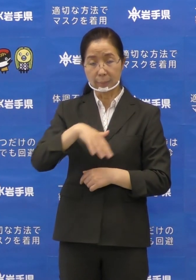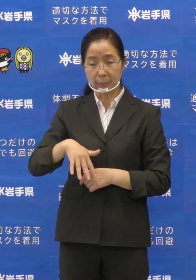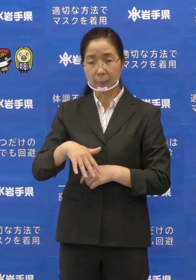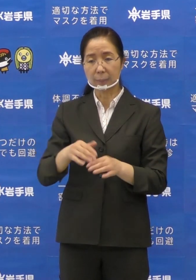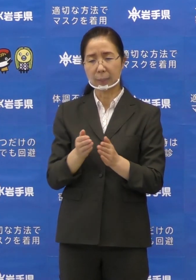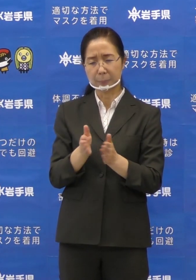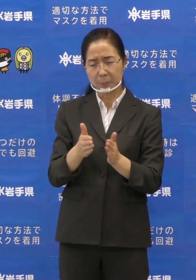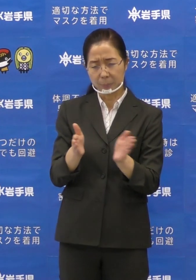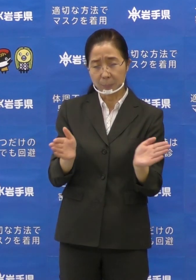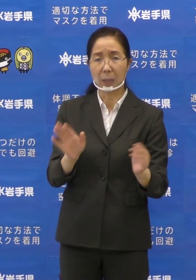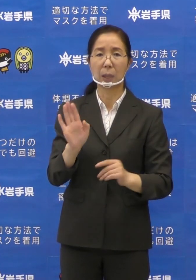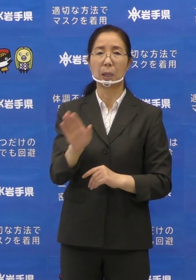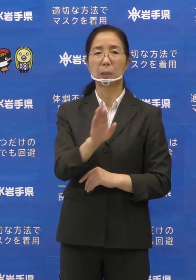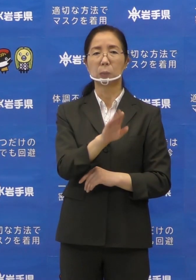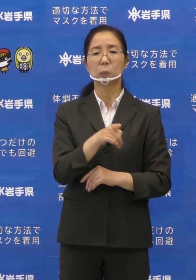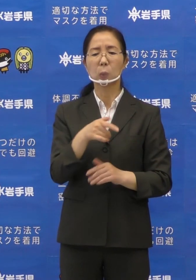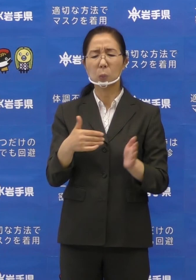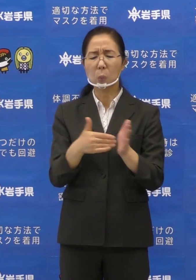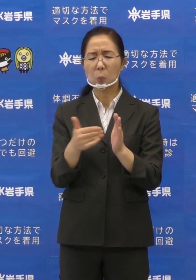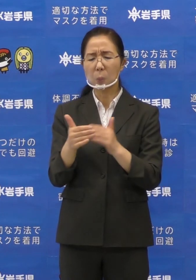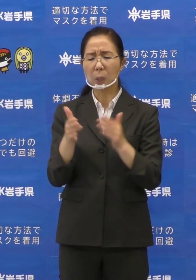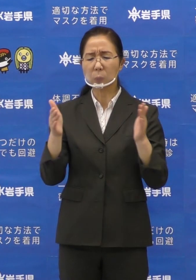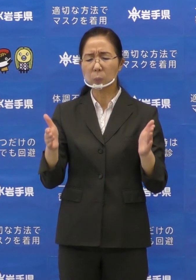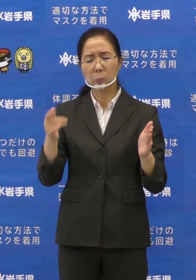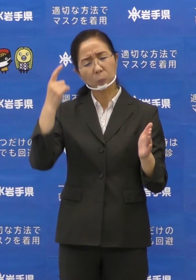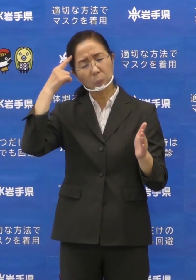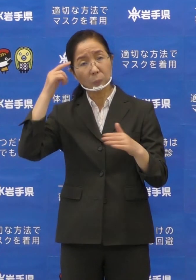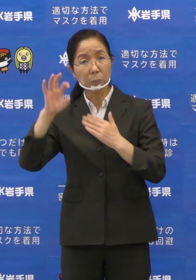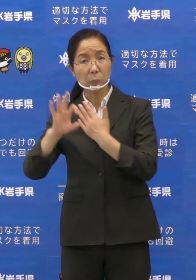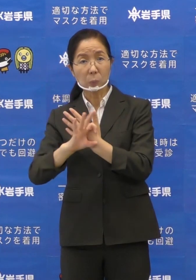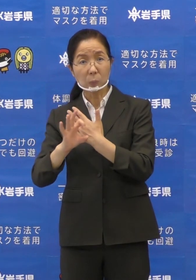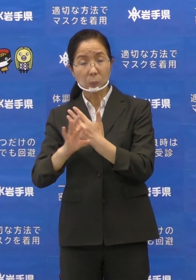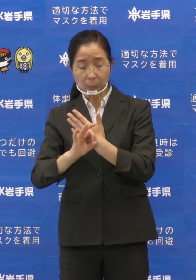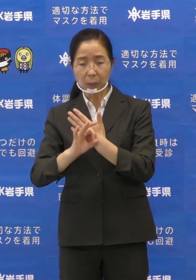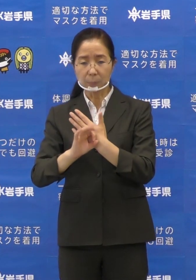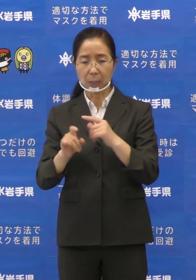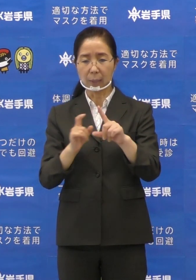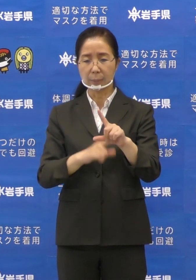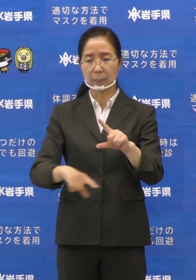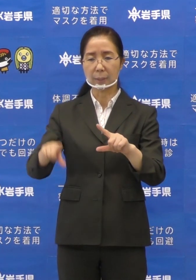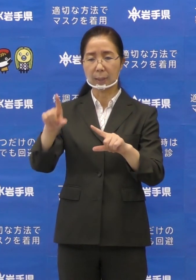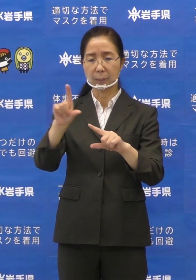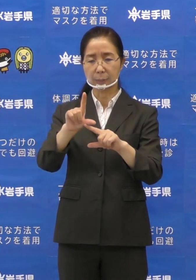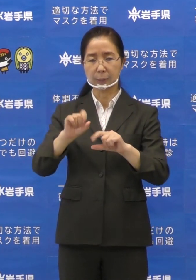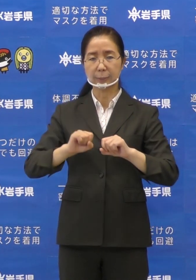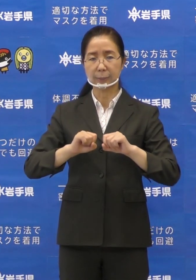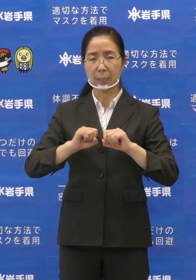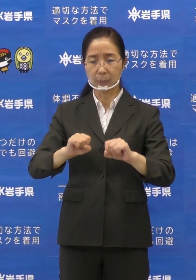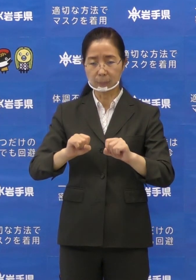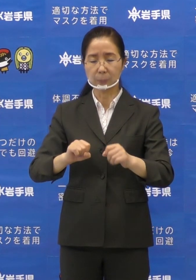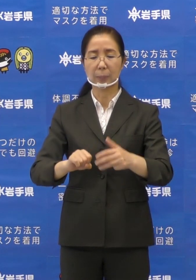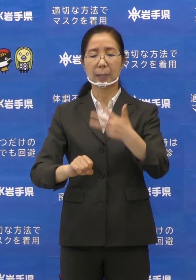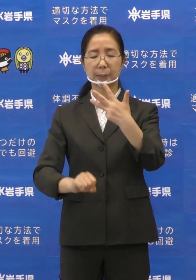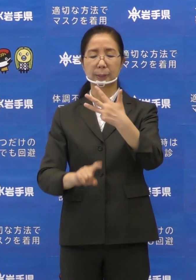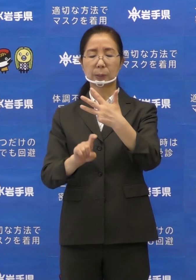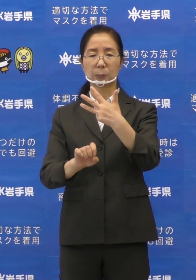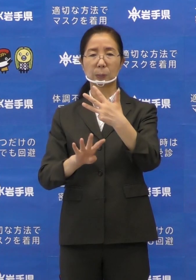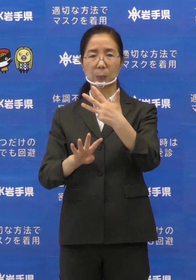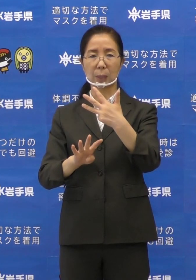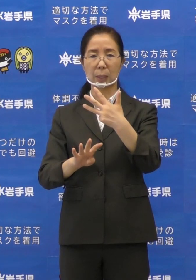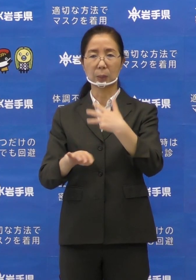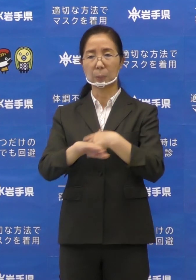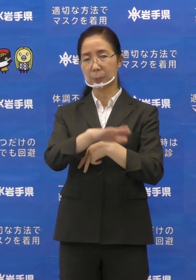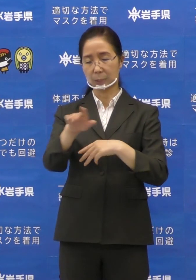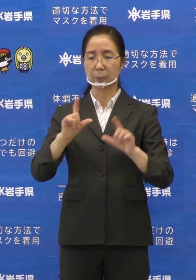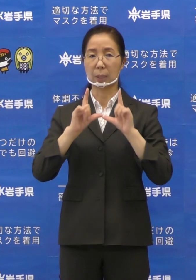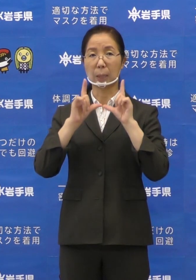あのそういう枠組みで、さらにやっていくんだということが8月14日の記者発表でこうそれぞれ